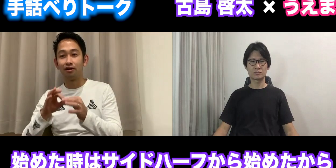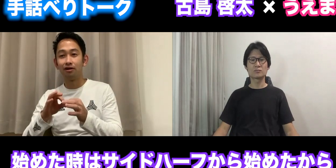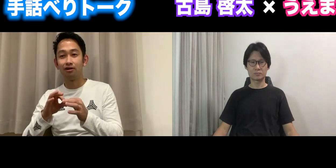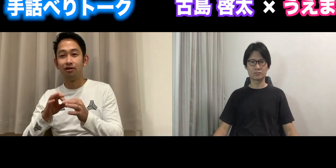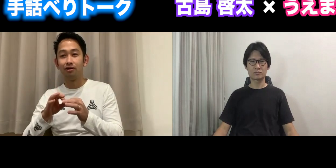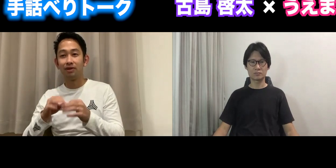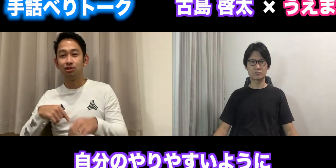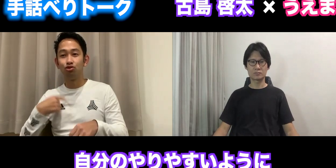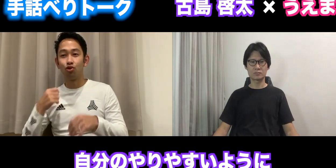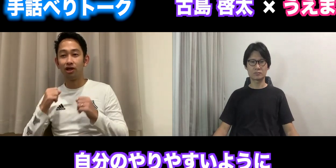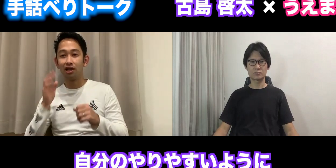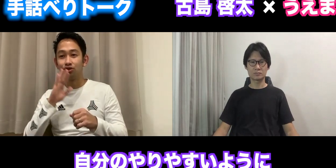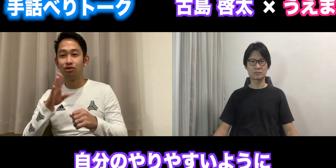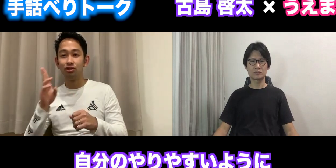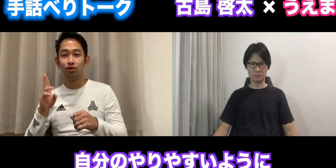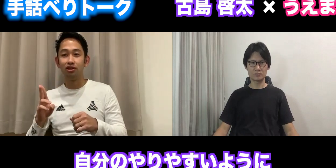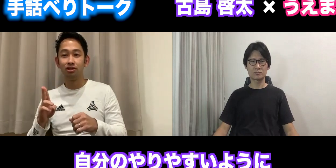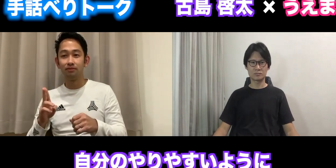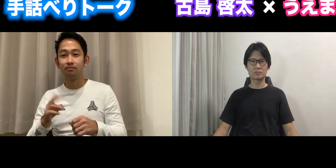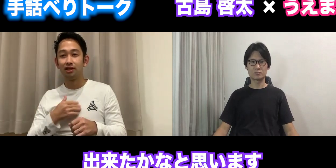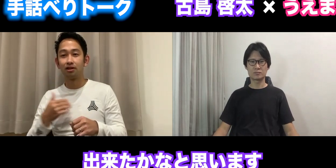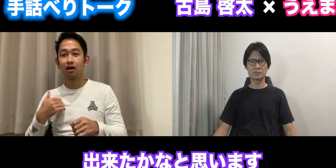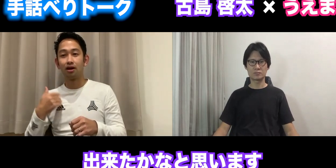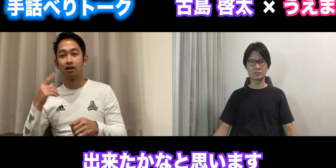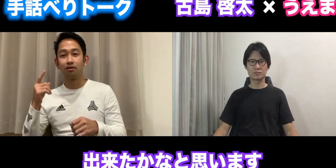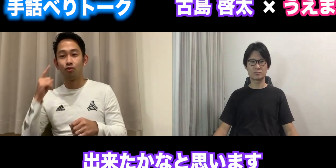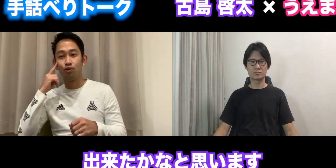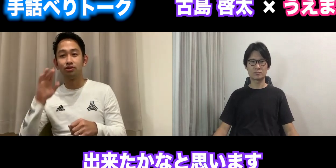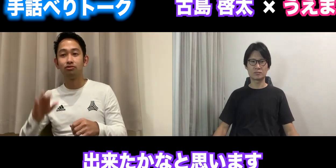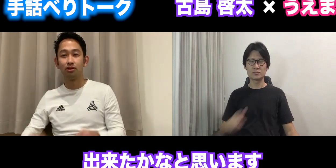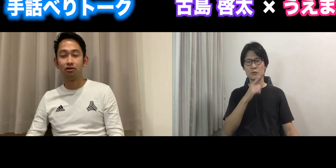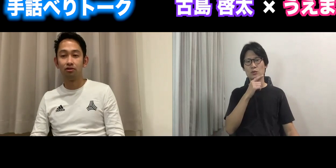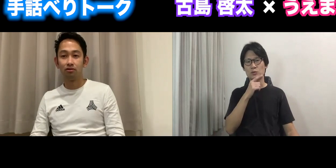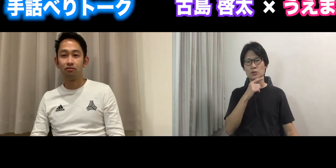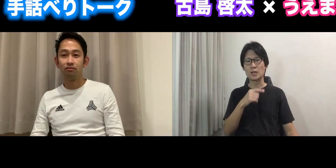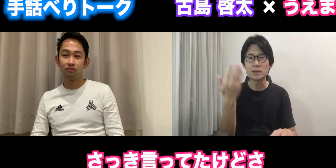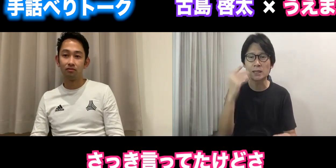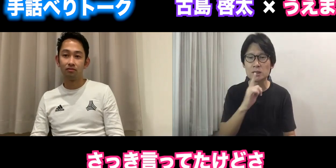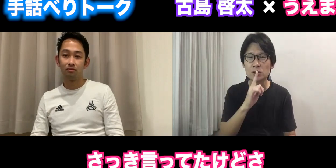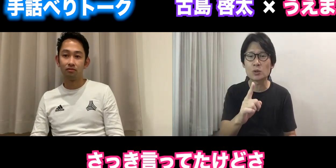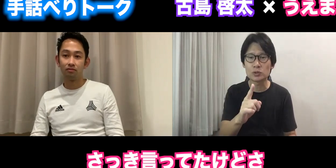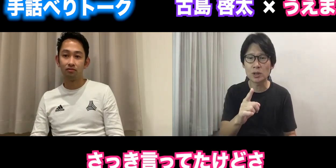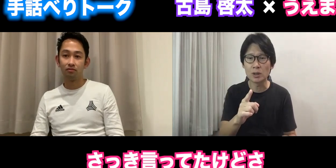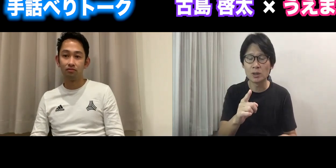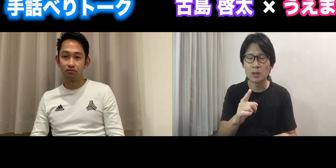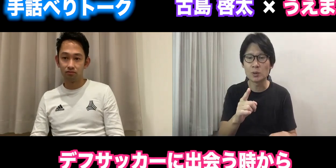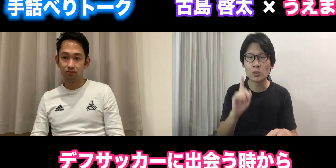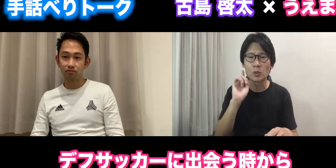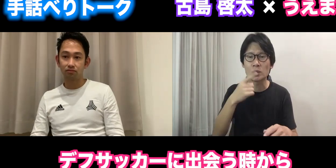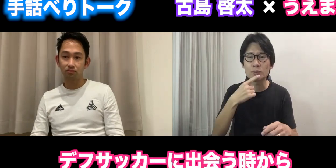自分のやりやすいように誰かなのんさあ一致だけどさあのデブの